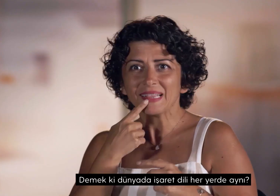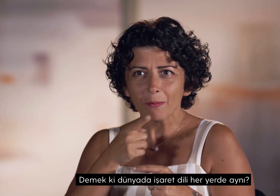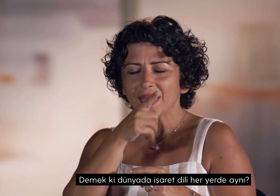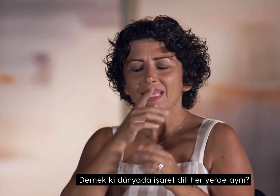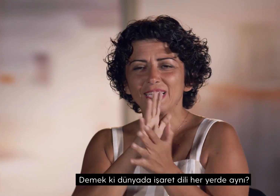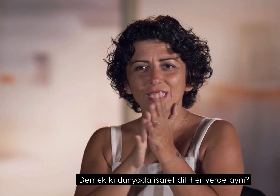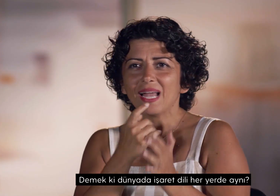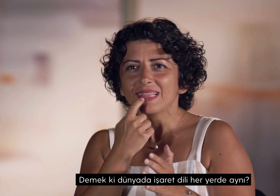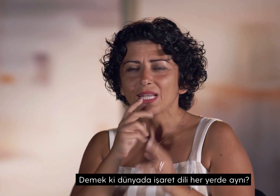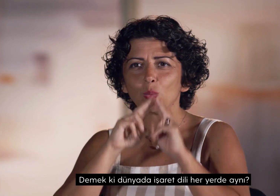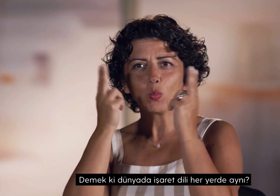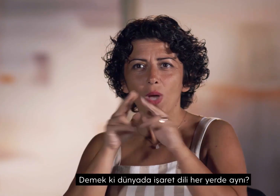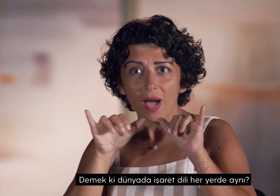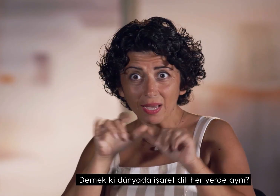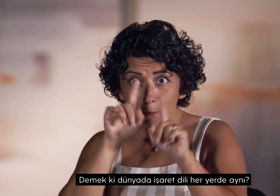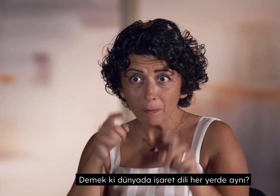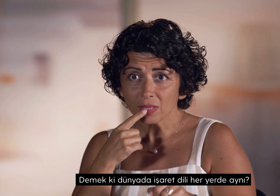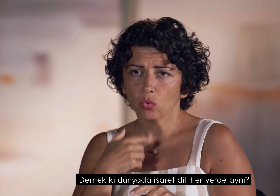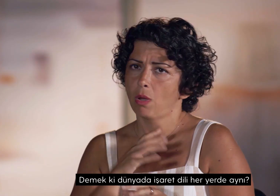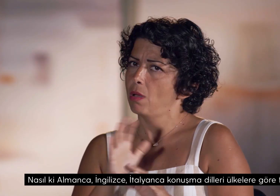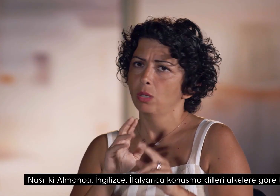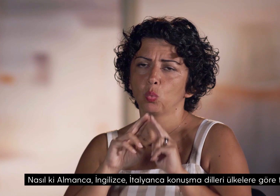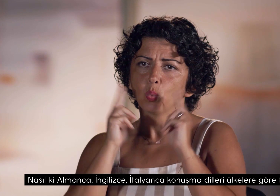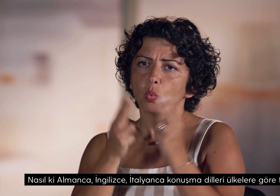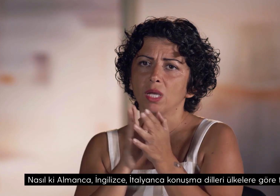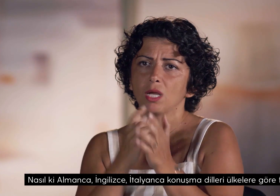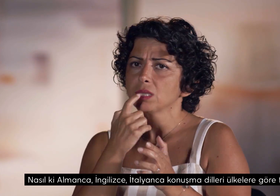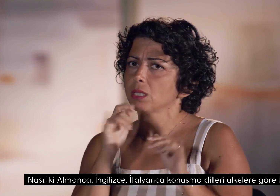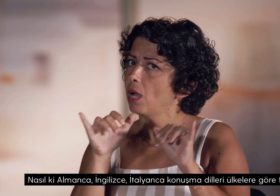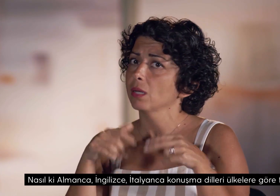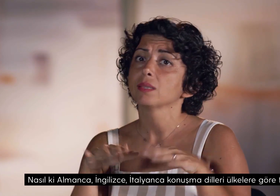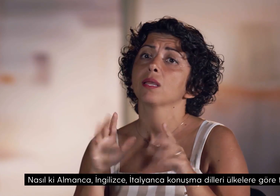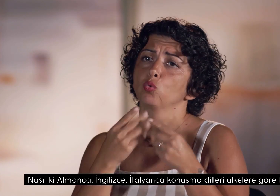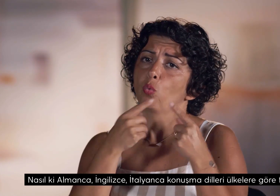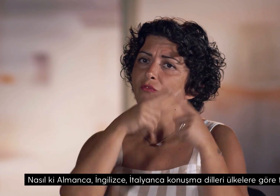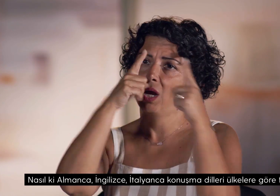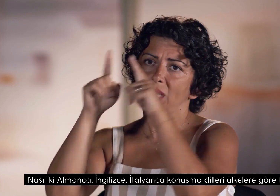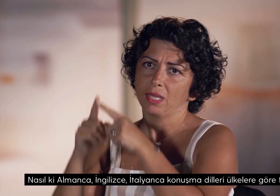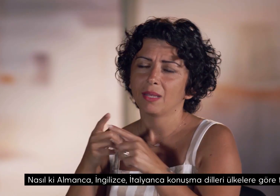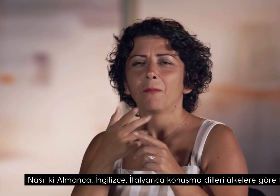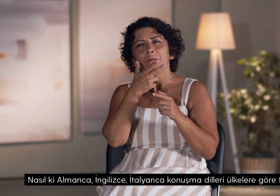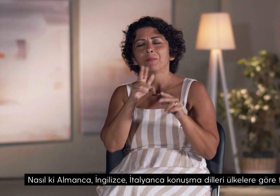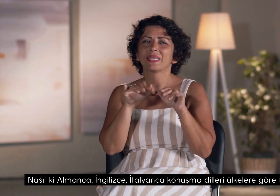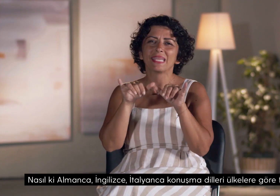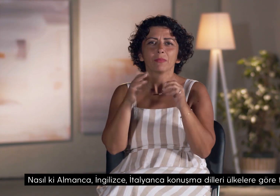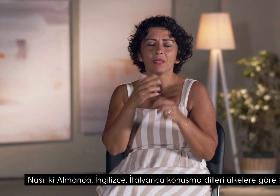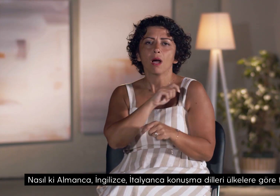dünyada işaret dili her yerde aynı. Nasıl ki Almanca, İngilizce, İtalyanca konuşma dilleri ülkelere göre